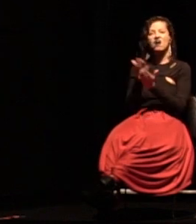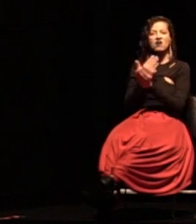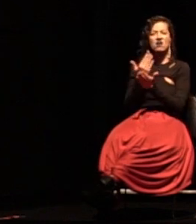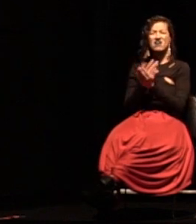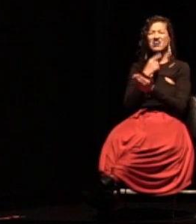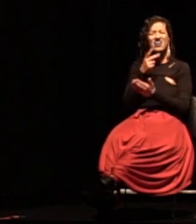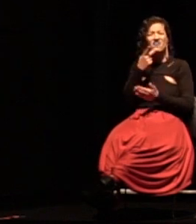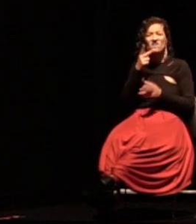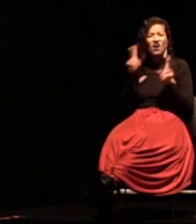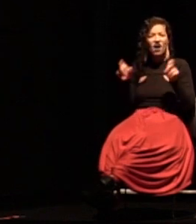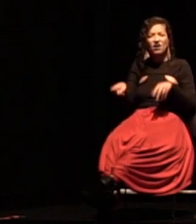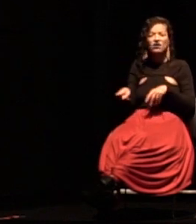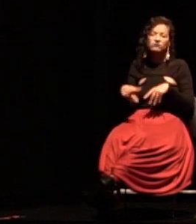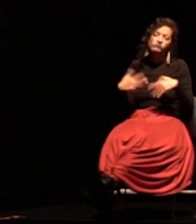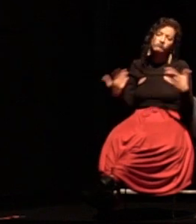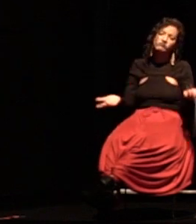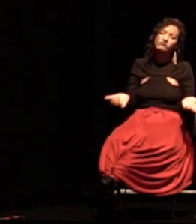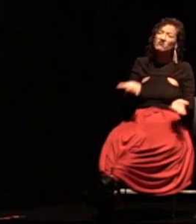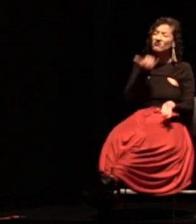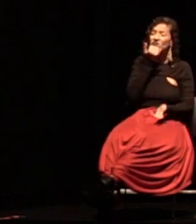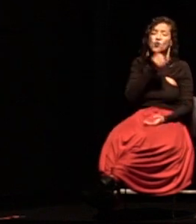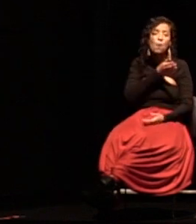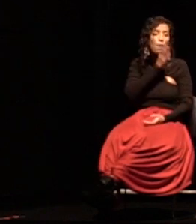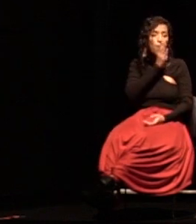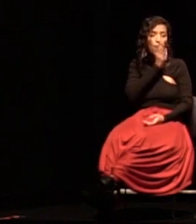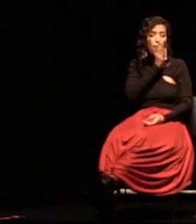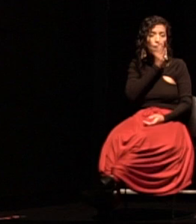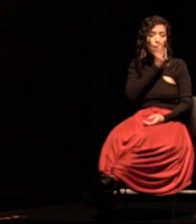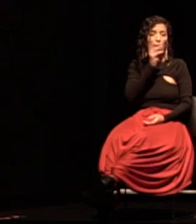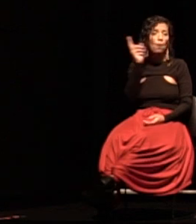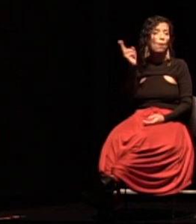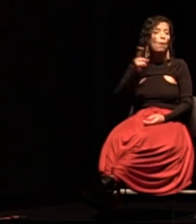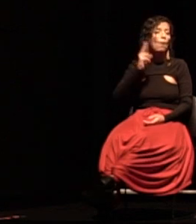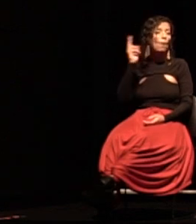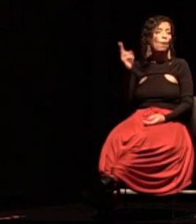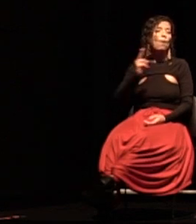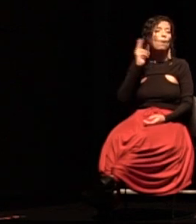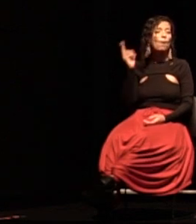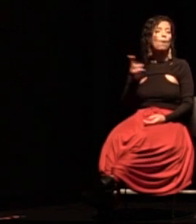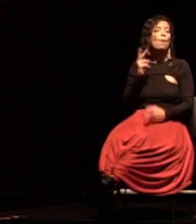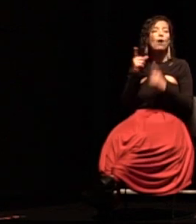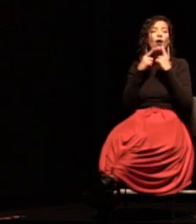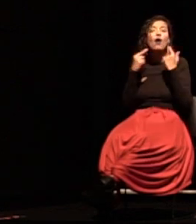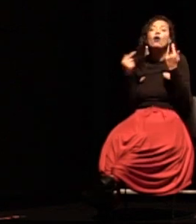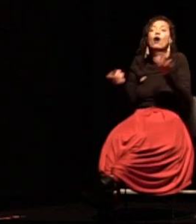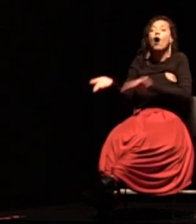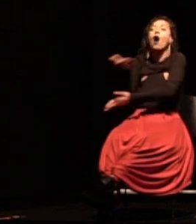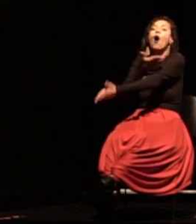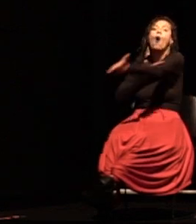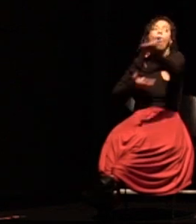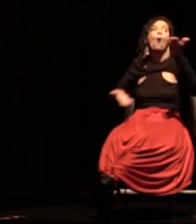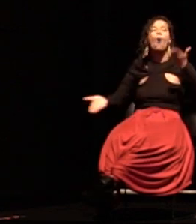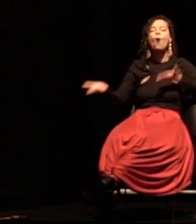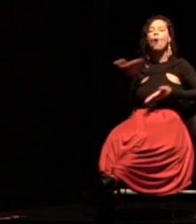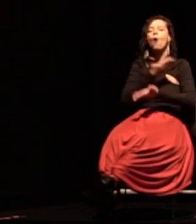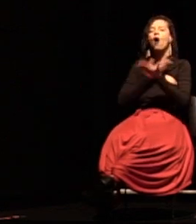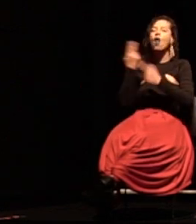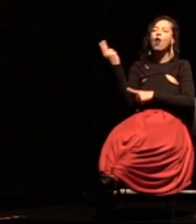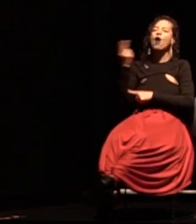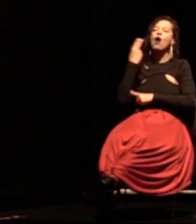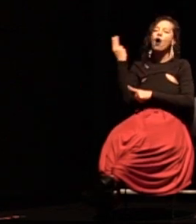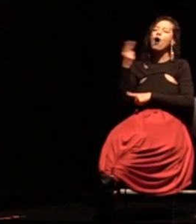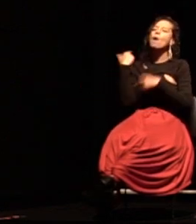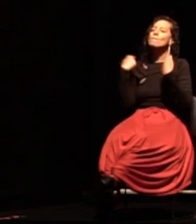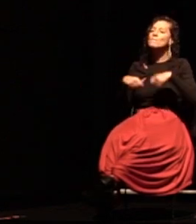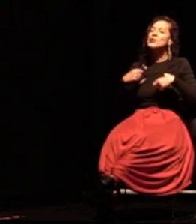não dava para ficar quietinha. Não tinha como estruturar uma linguagem compartilhar se não fosse